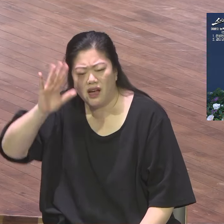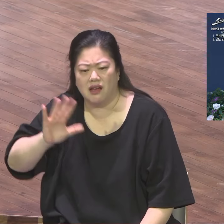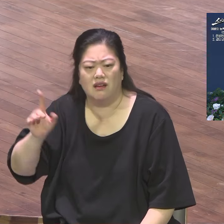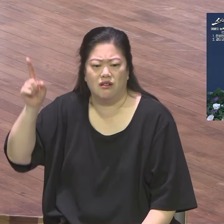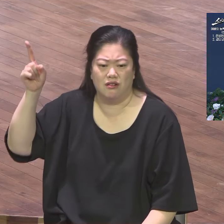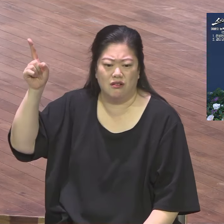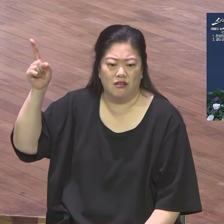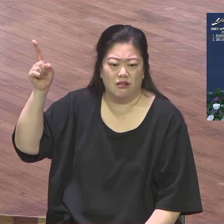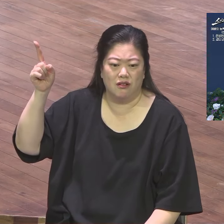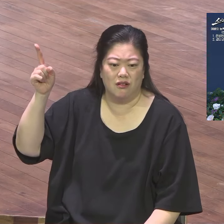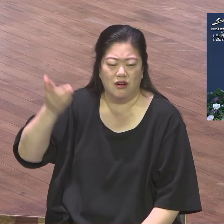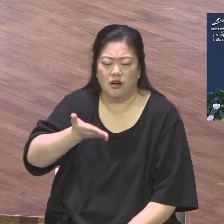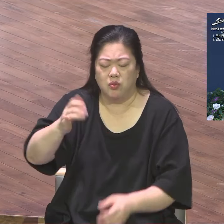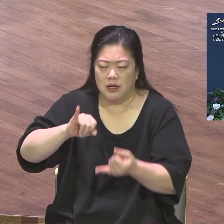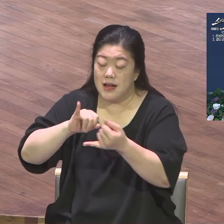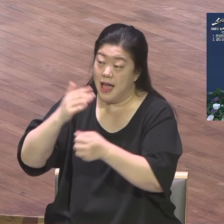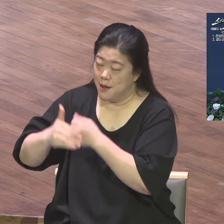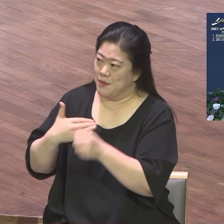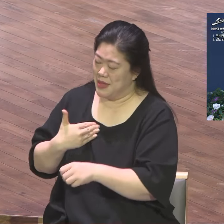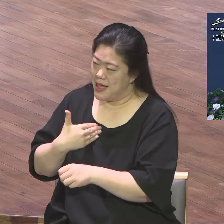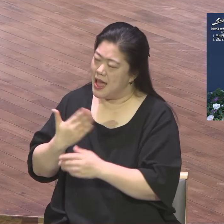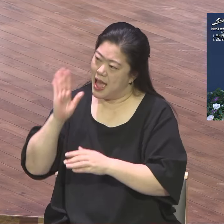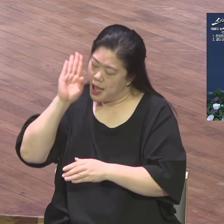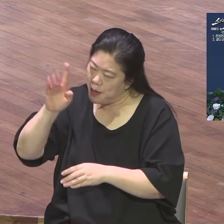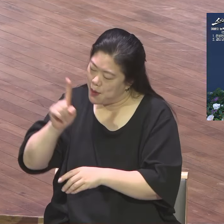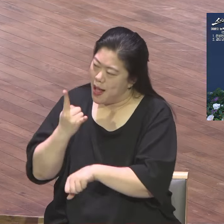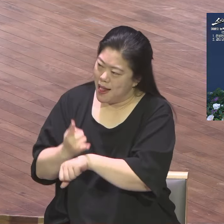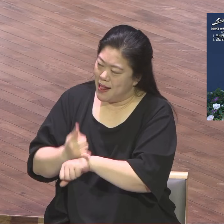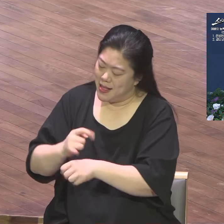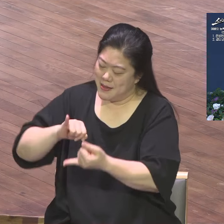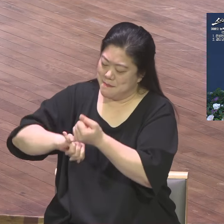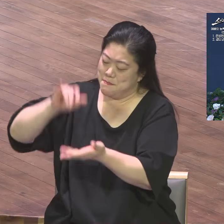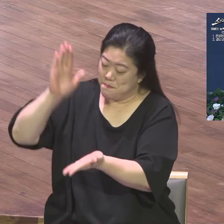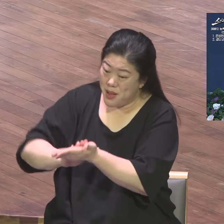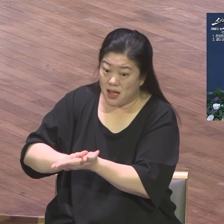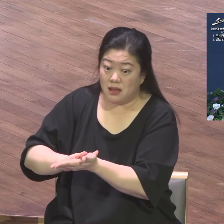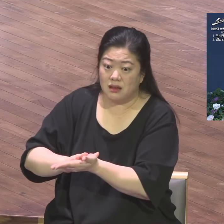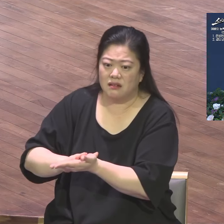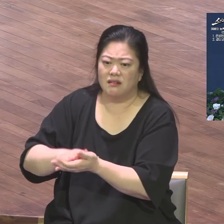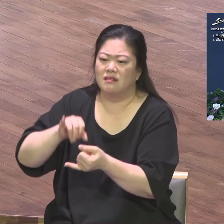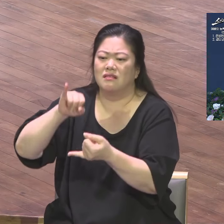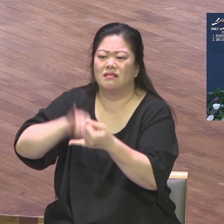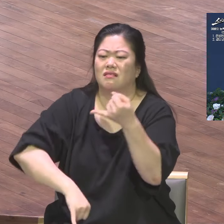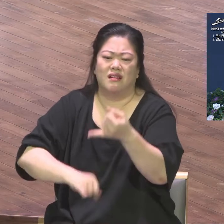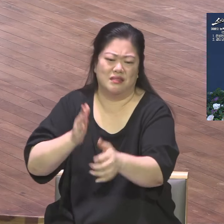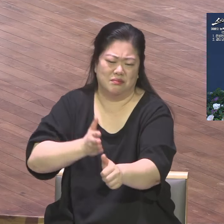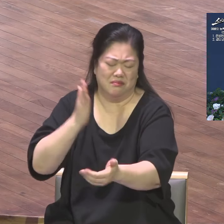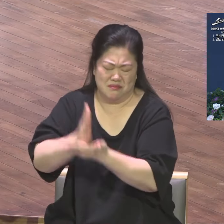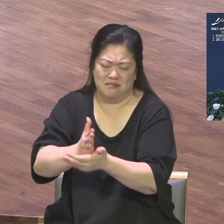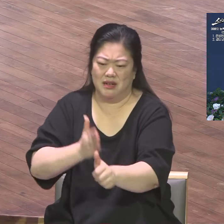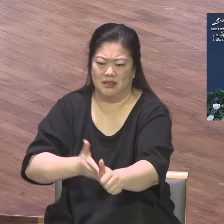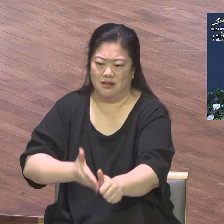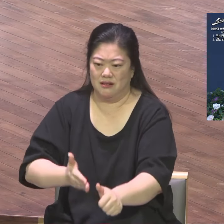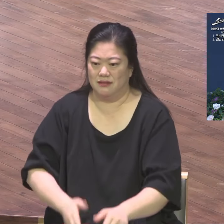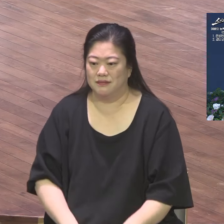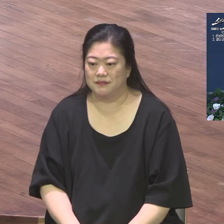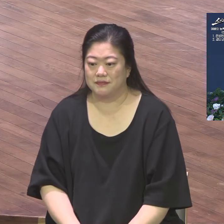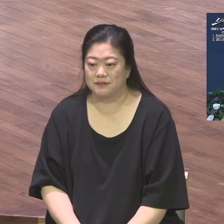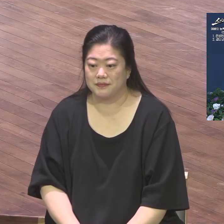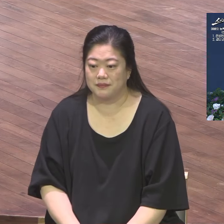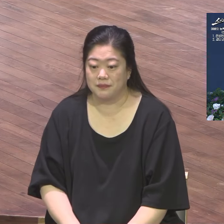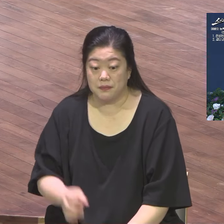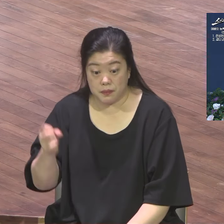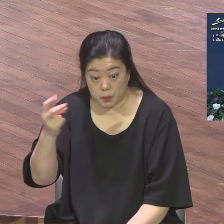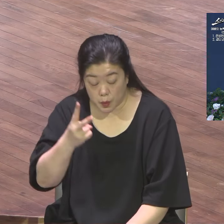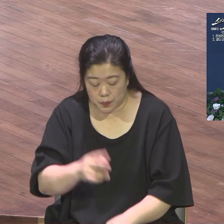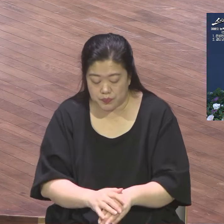주는 부분이 있어요. 이 성경 전체는 로고스입니다. 로고스인데 내가 딱 부딪히는 말씀 내 마음이다. 내 마음 그 말씀이